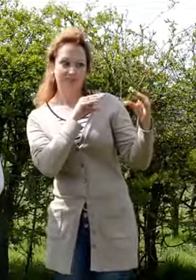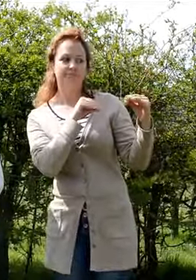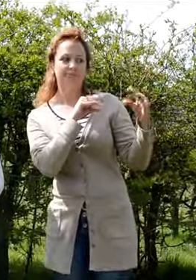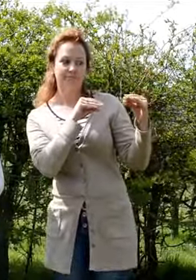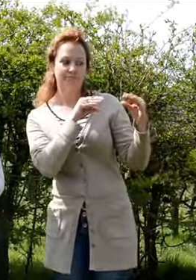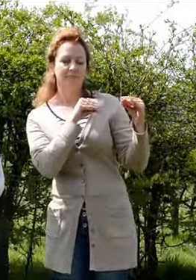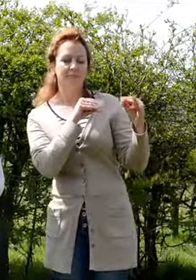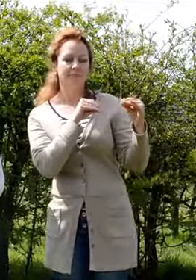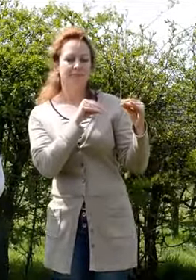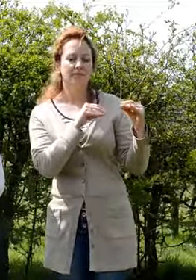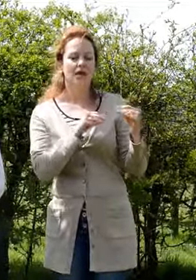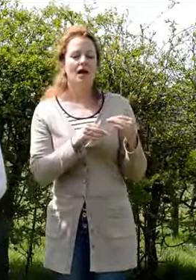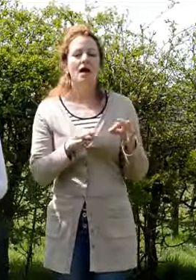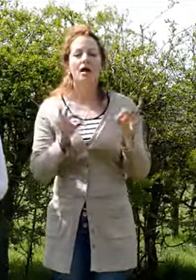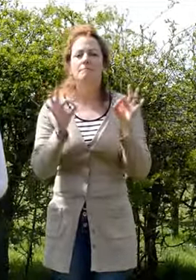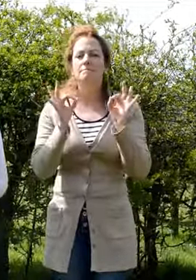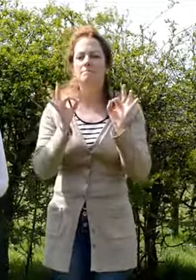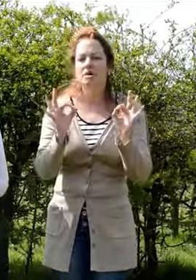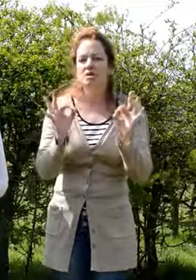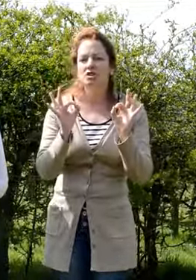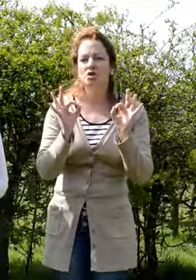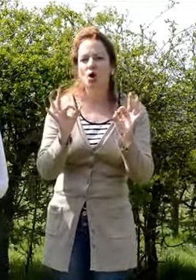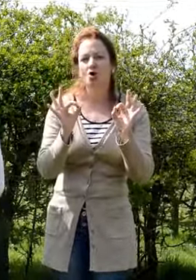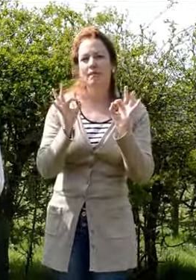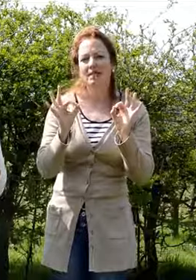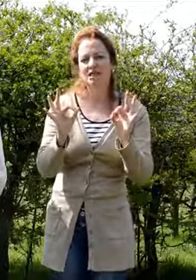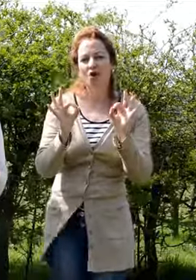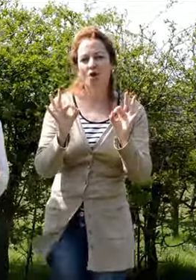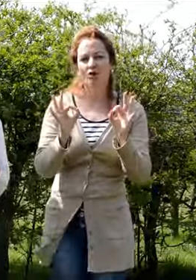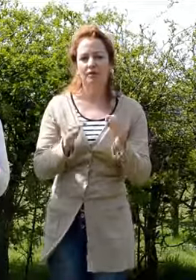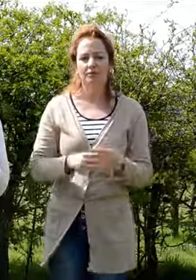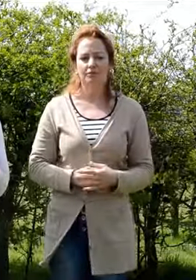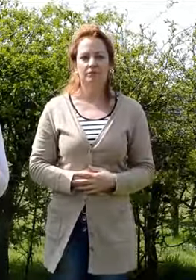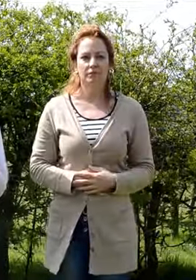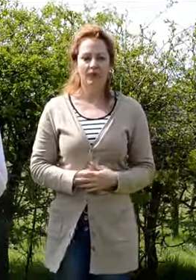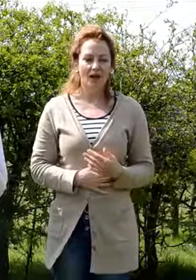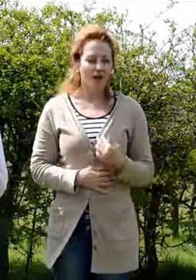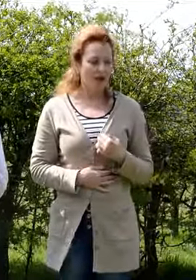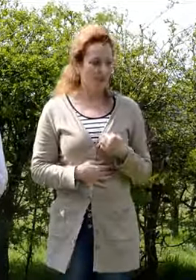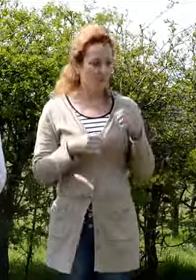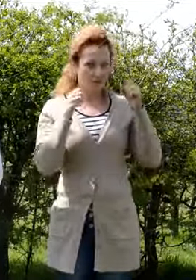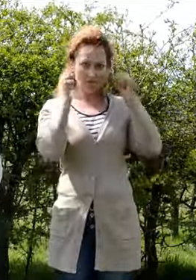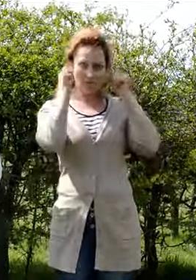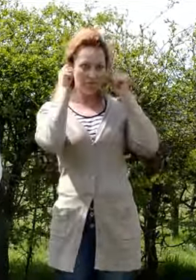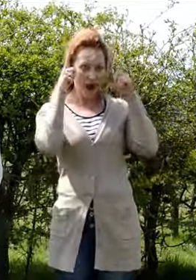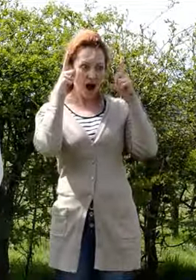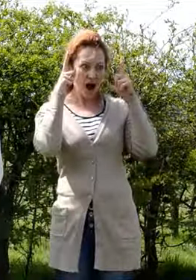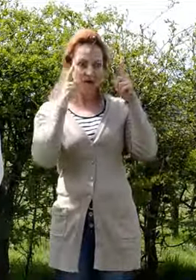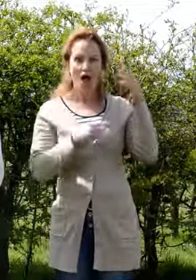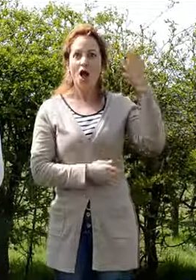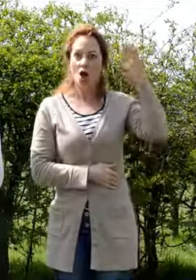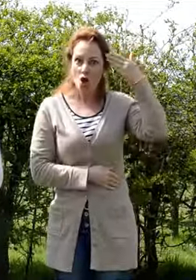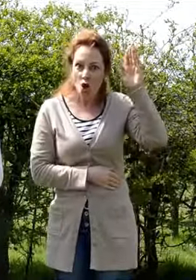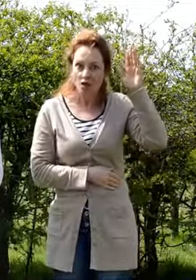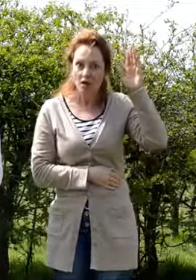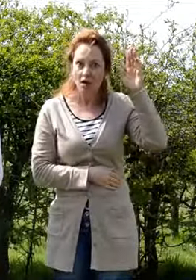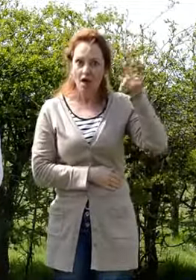Dat was heel bijzonder. Ik stond er zelf aan te kijken dat het mij lukte. In 4 dagen.